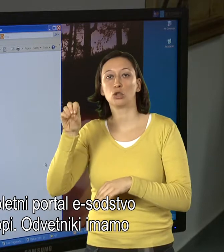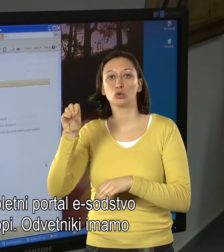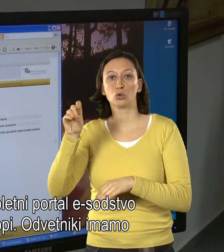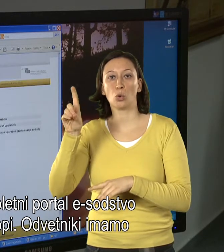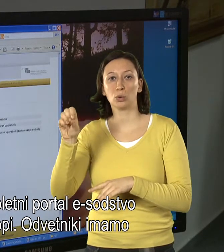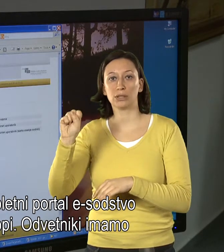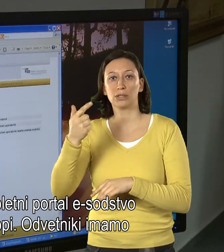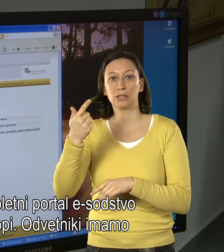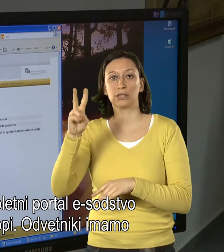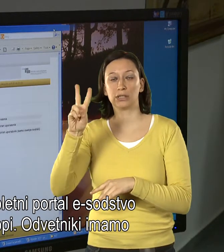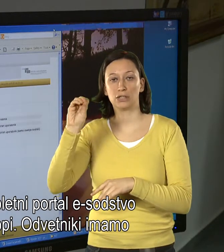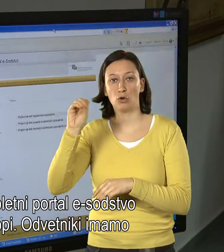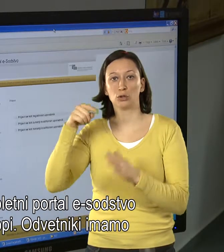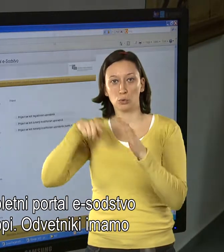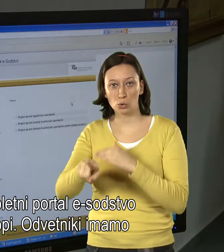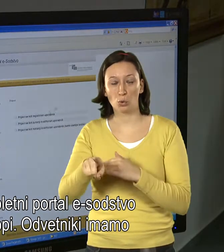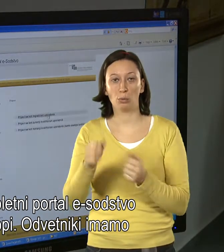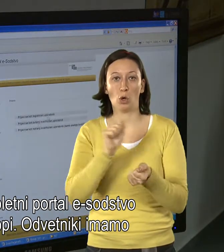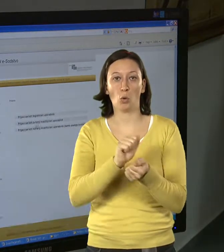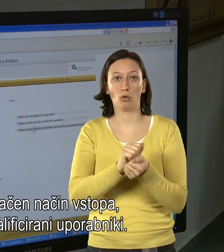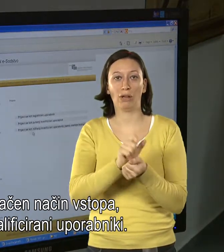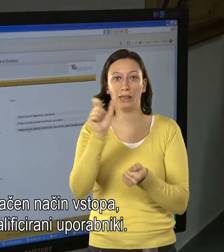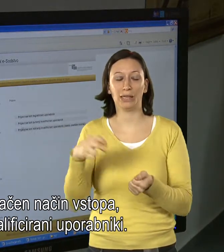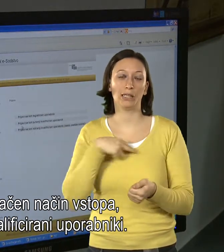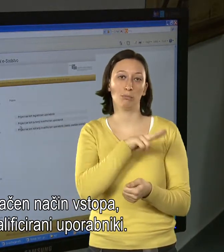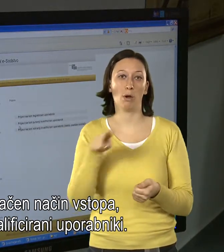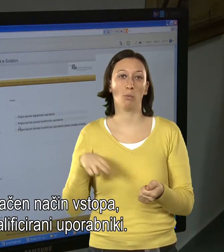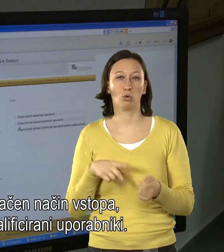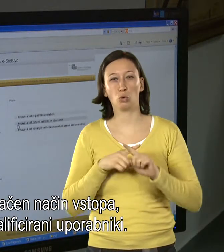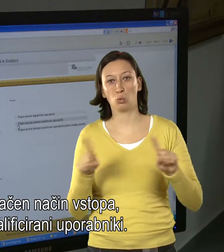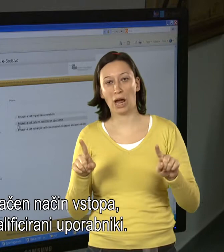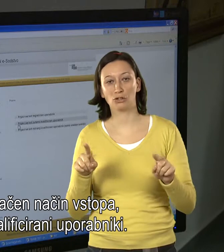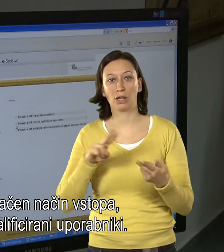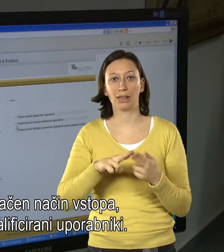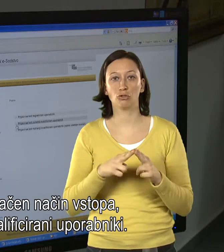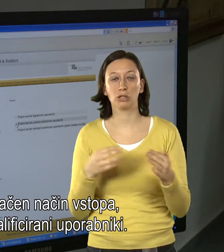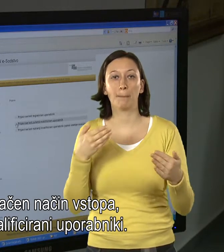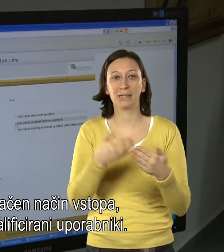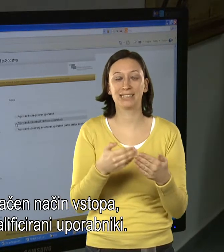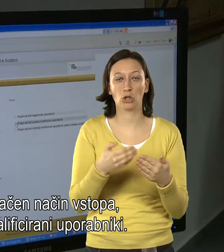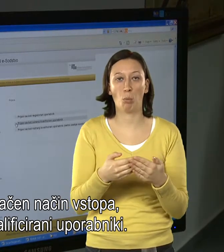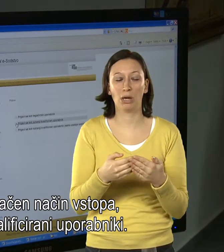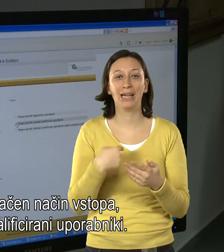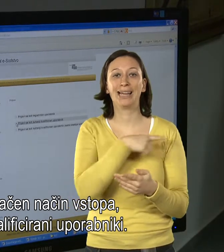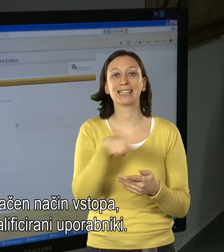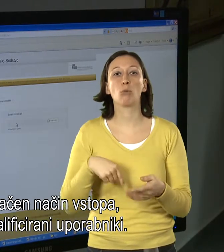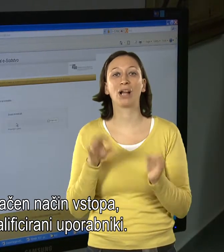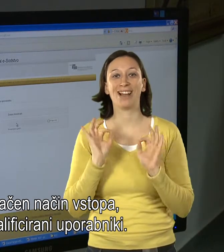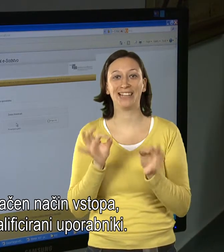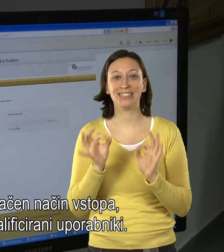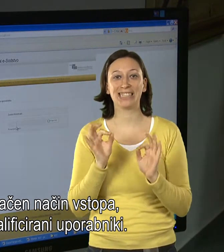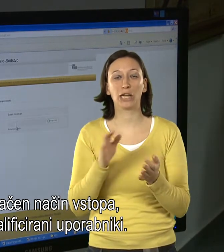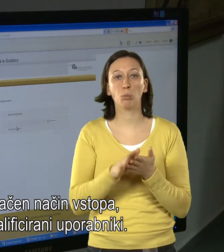vstopi. Zdaj, odvetniki imamo malo drugačen način pristopa, ker smo